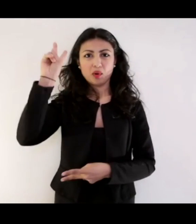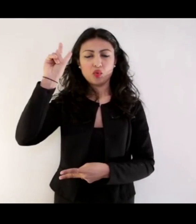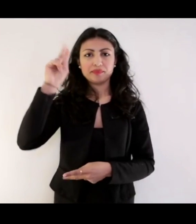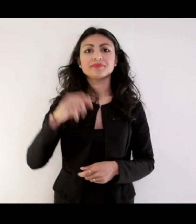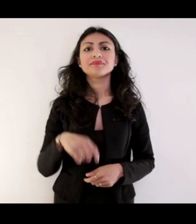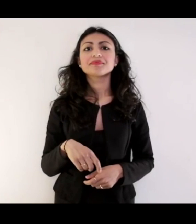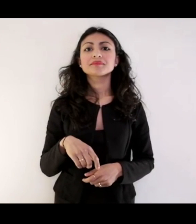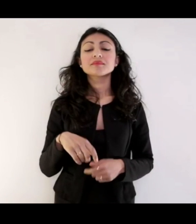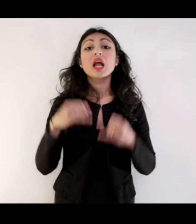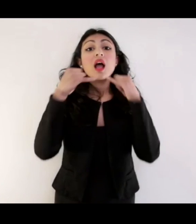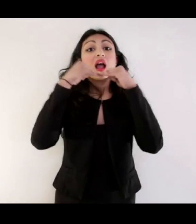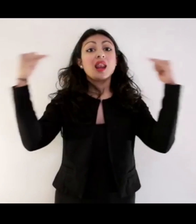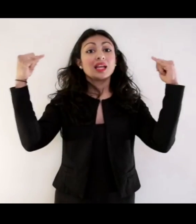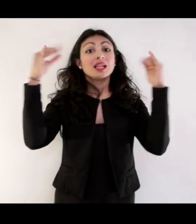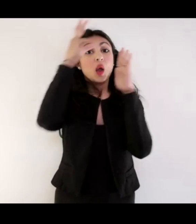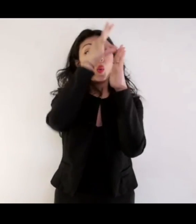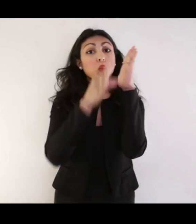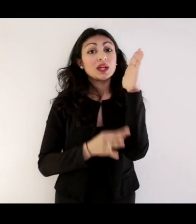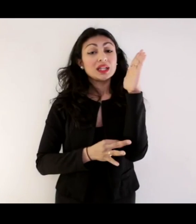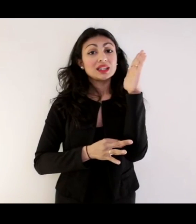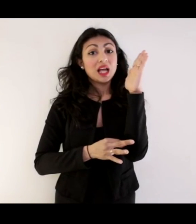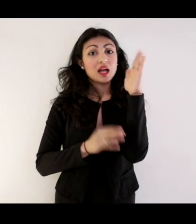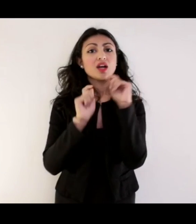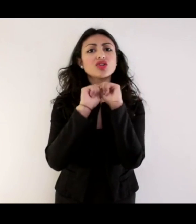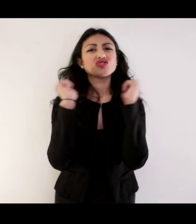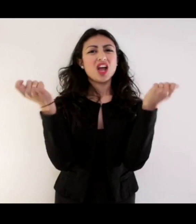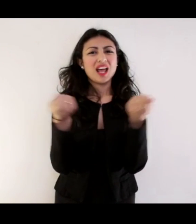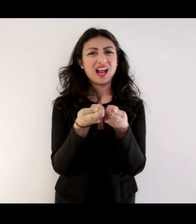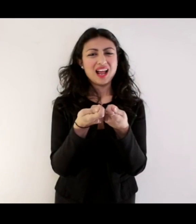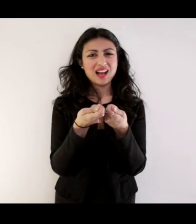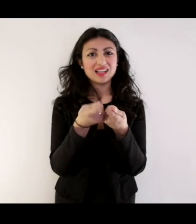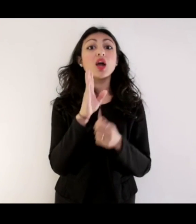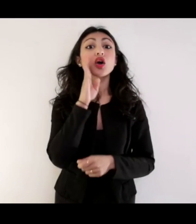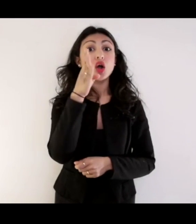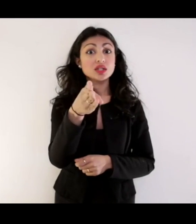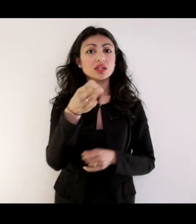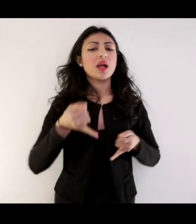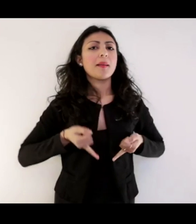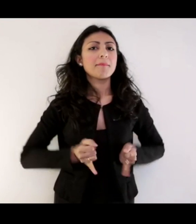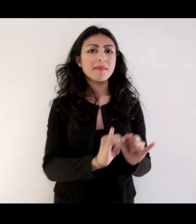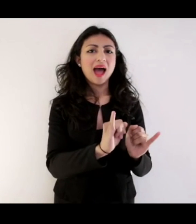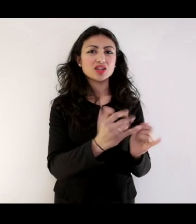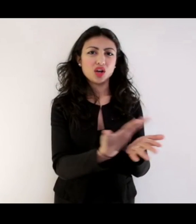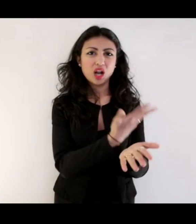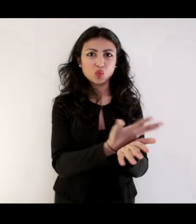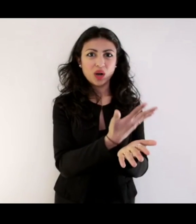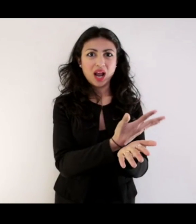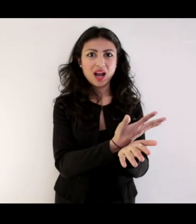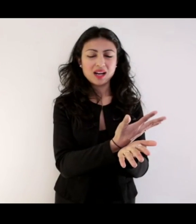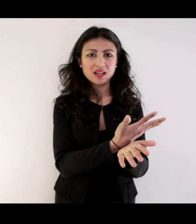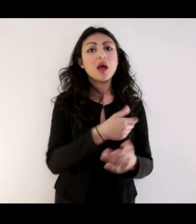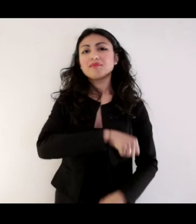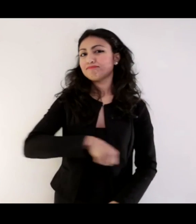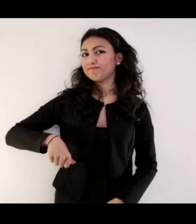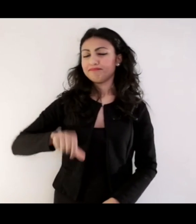di trasmissione. Sul parto, al di là delle linee guida generali per cui è meglio